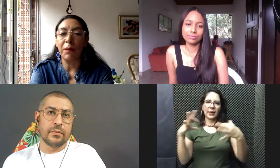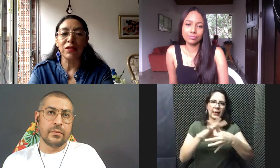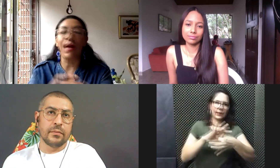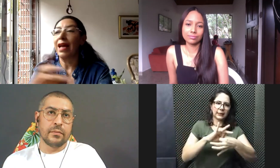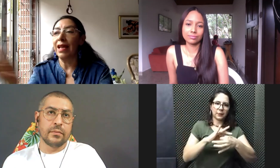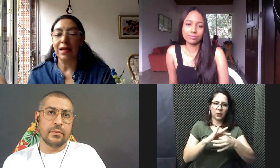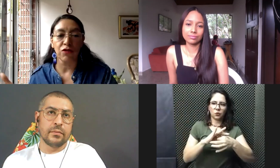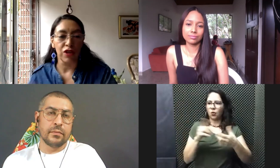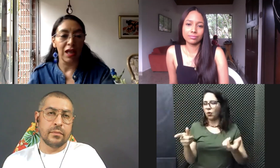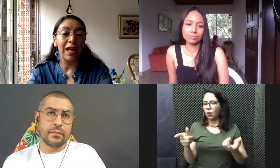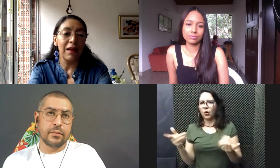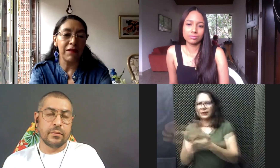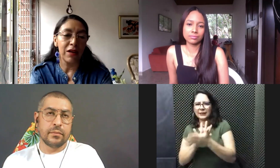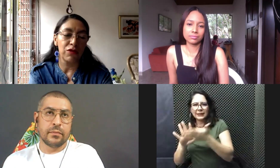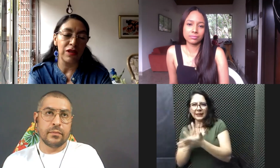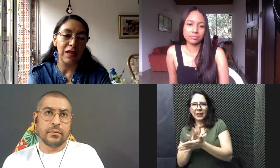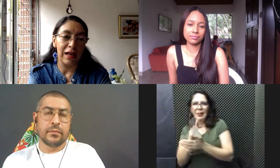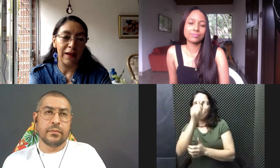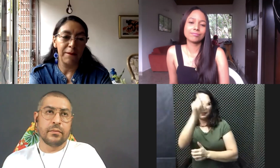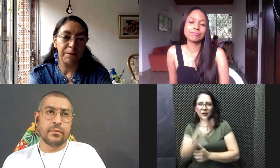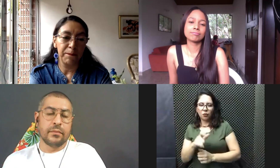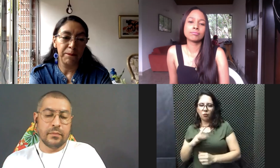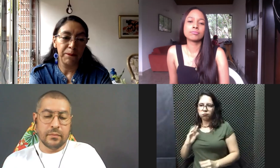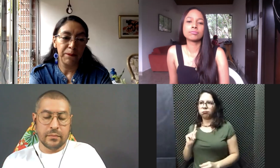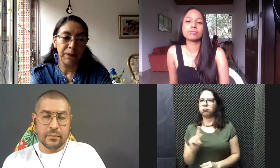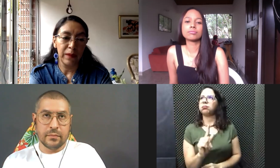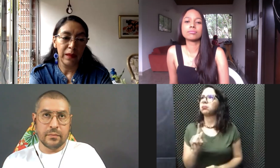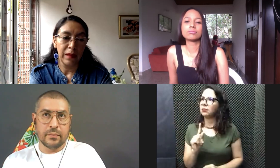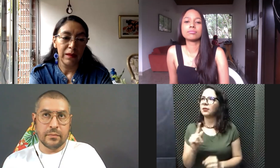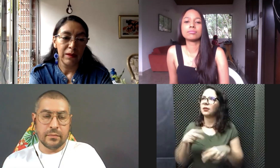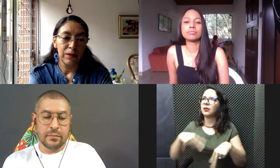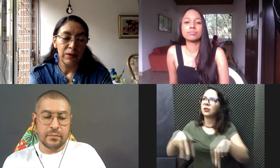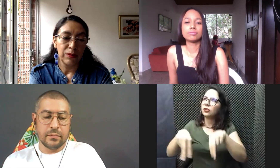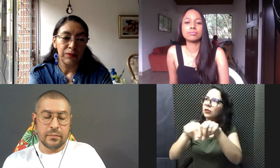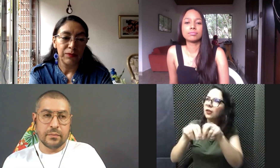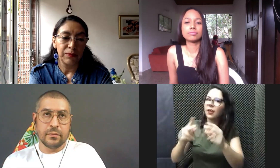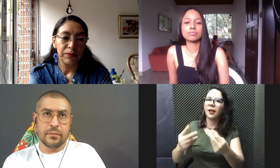para una persona en la sociedad, en la vida cotidiana.